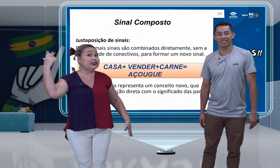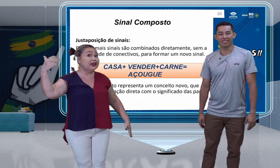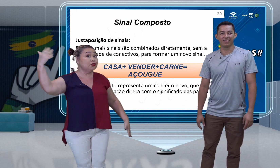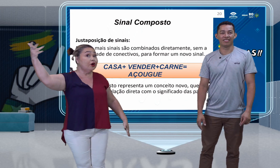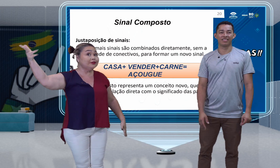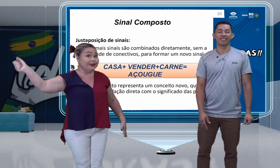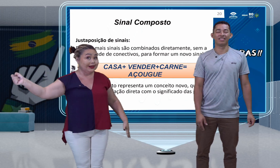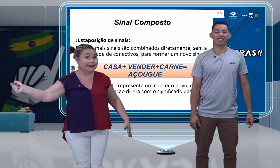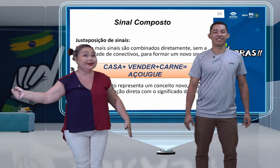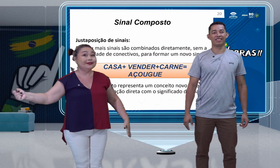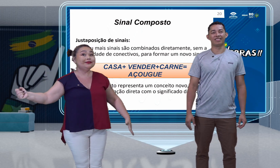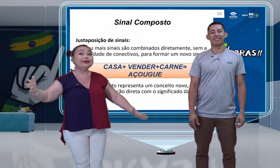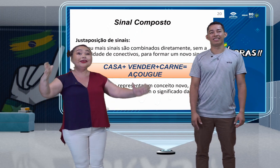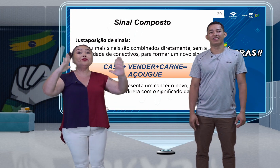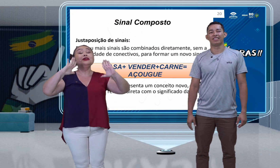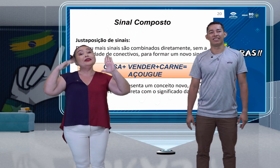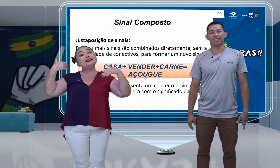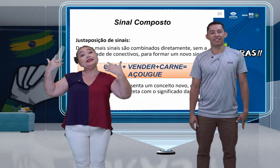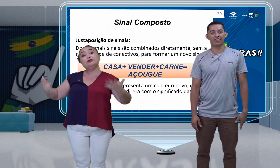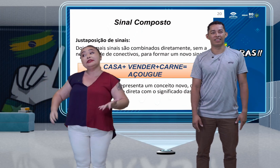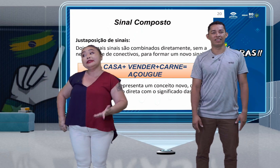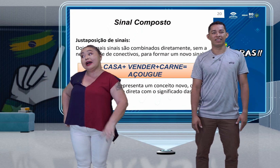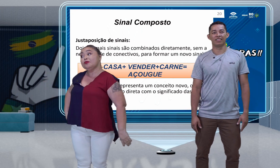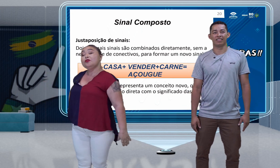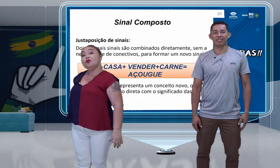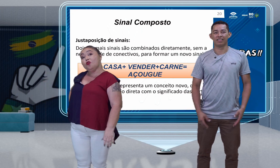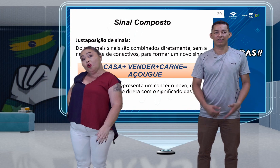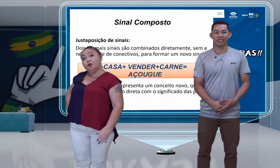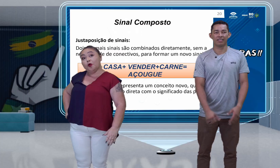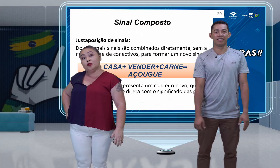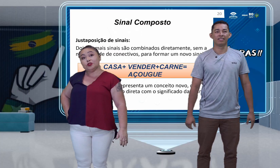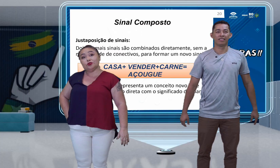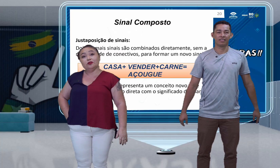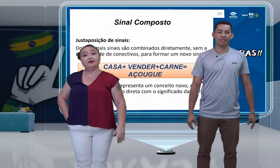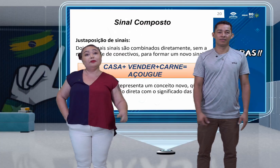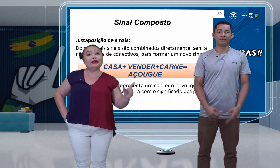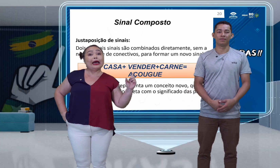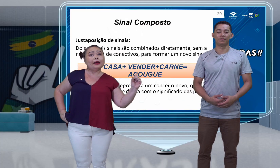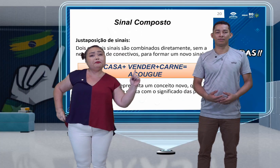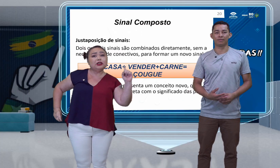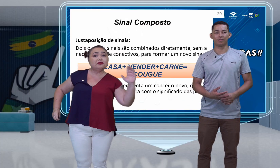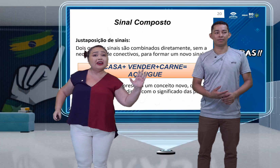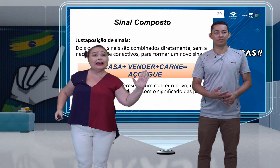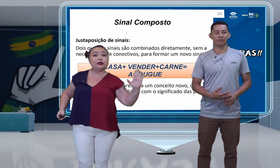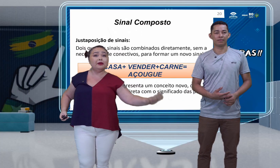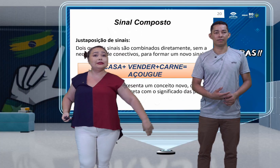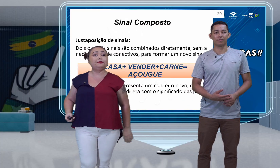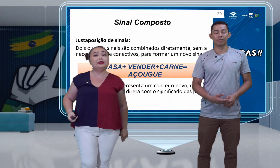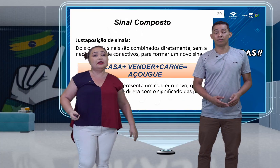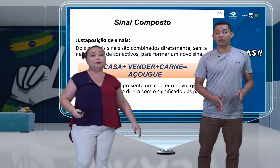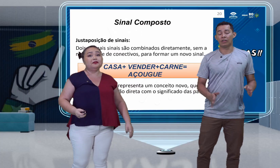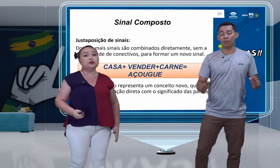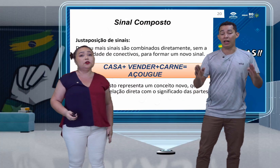em outra, entendeu? Isso é um sinal composto. Vamos lá, bem devagar, só para eles aprenderem, professor. Vamos